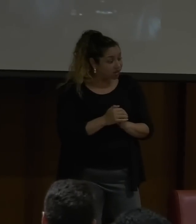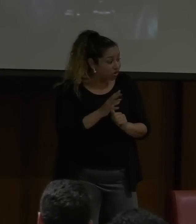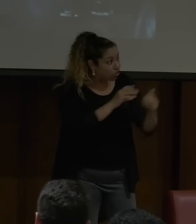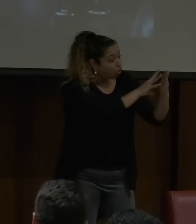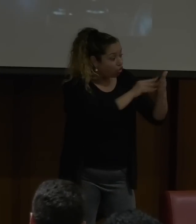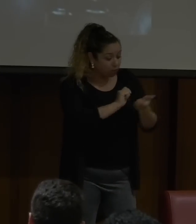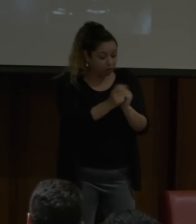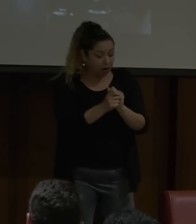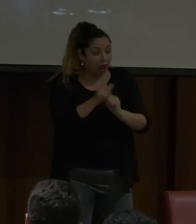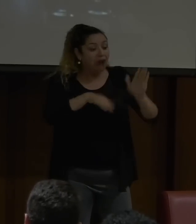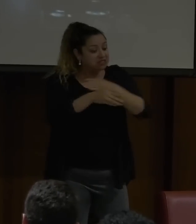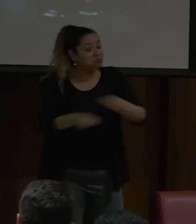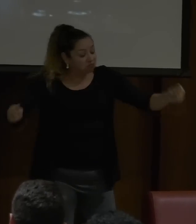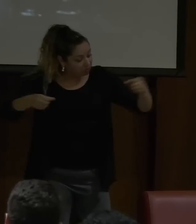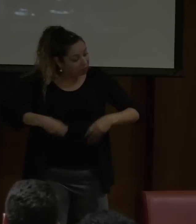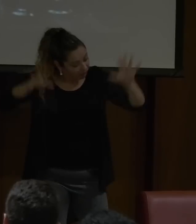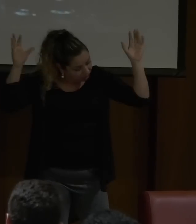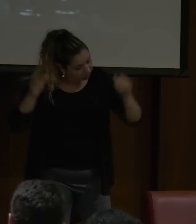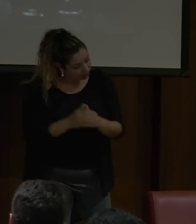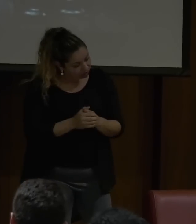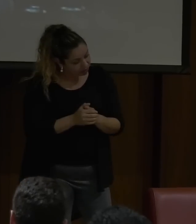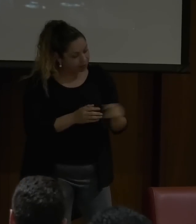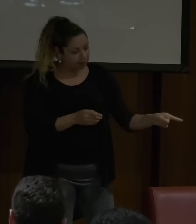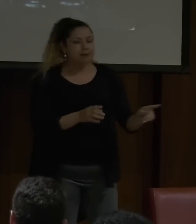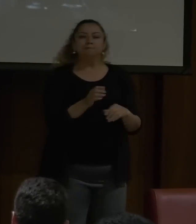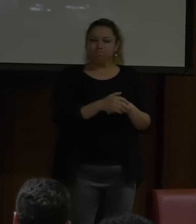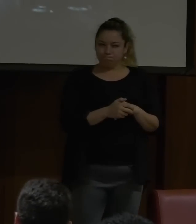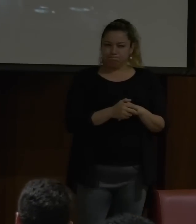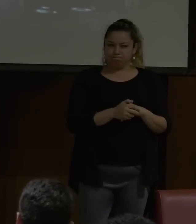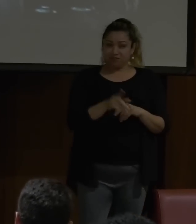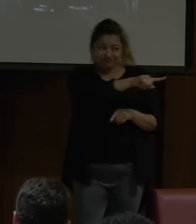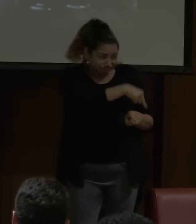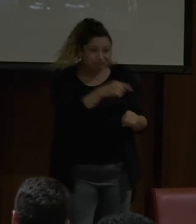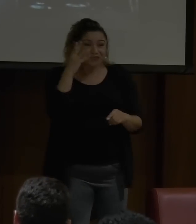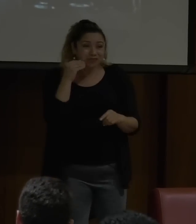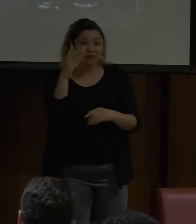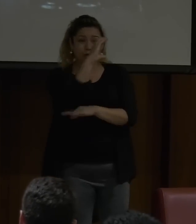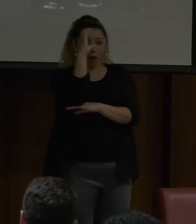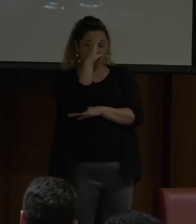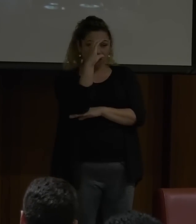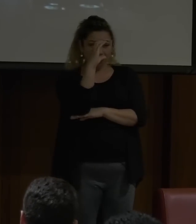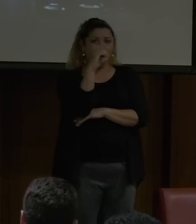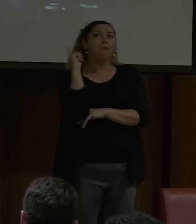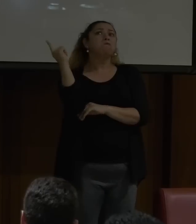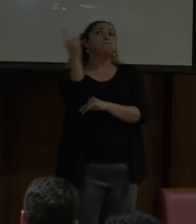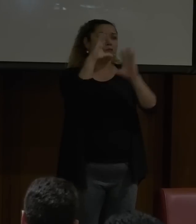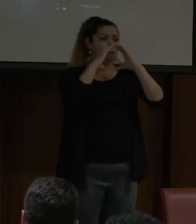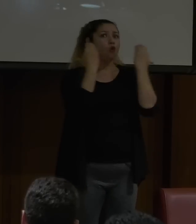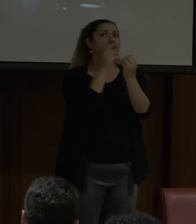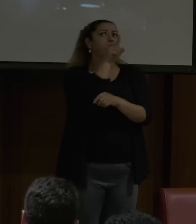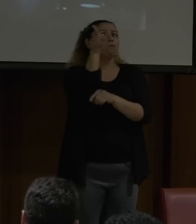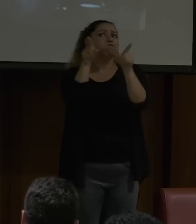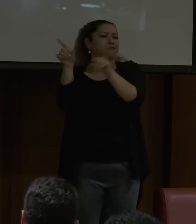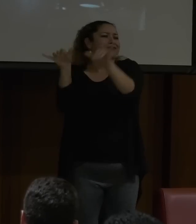Una cosita para cerrar también. Se hubieran perdido. Esto no solo sucedió en Colombia, esto es un tema mundial porque adicionalmente, como bien lo acaba